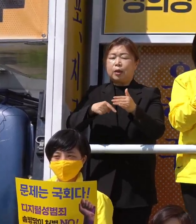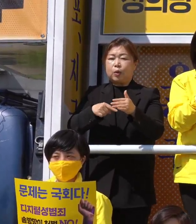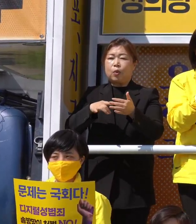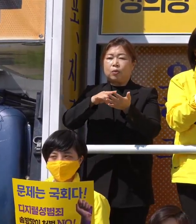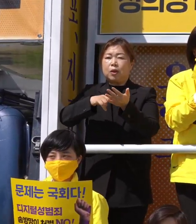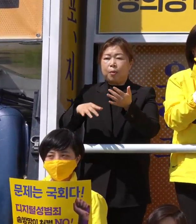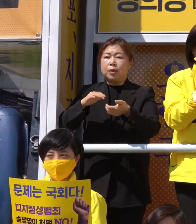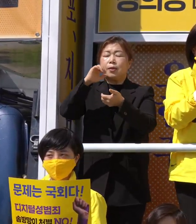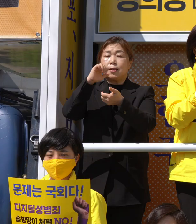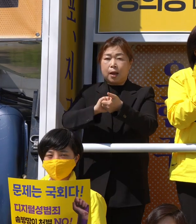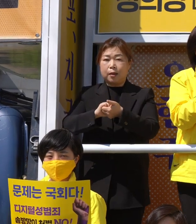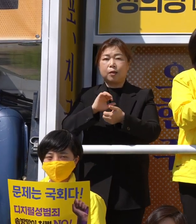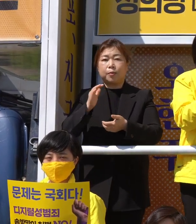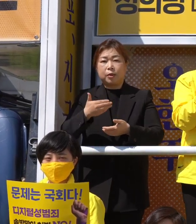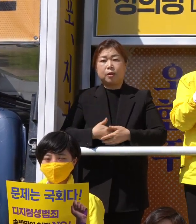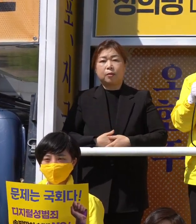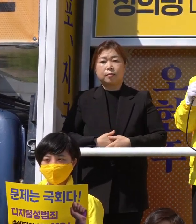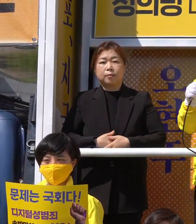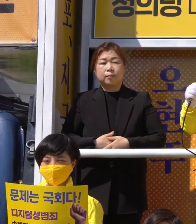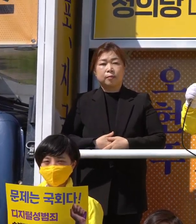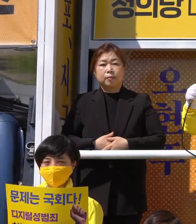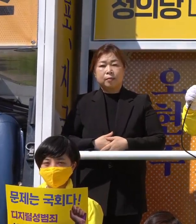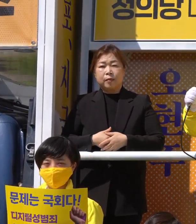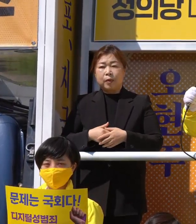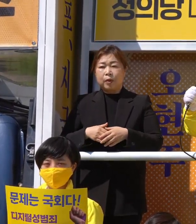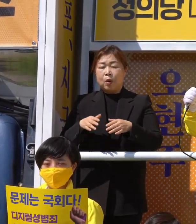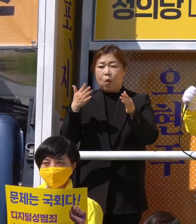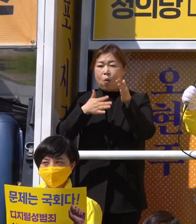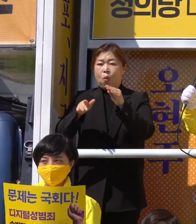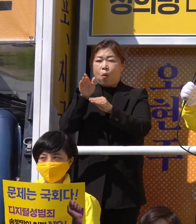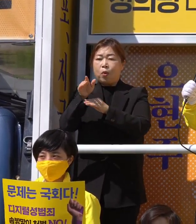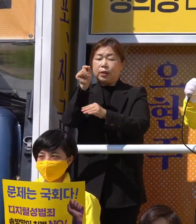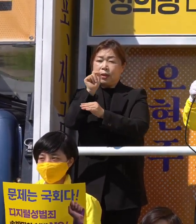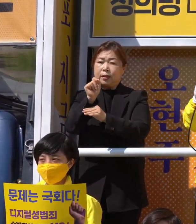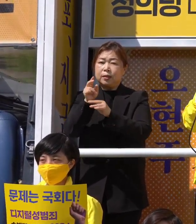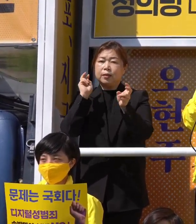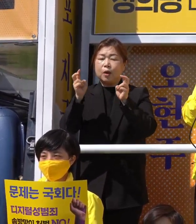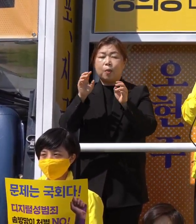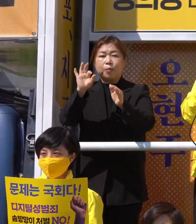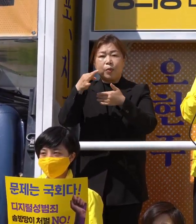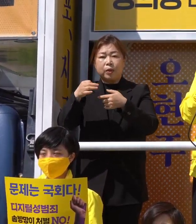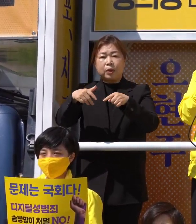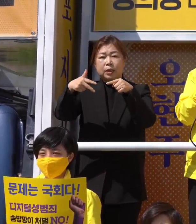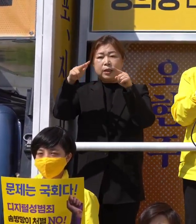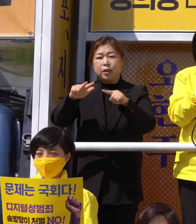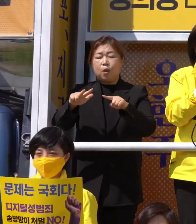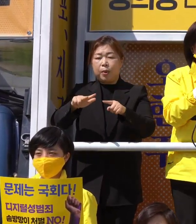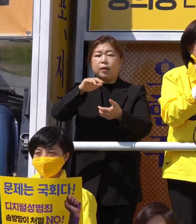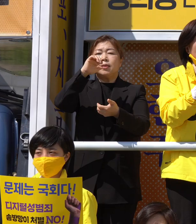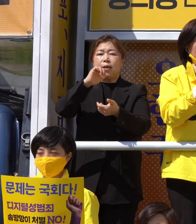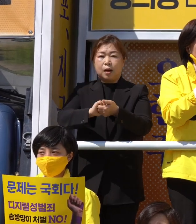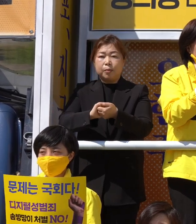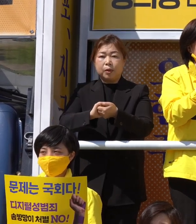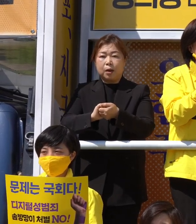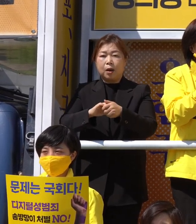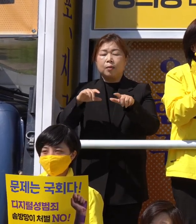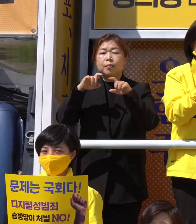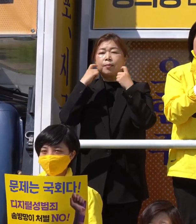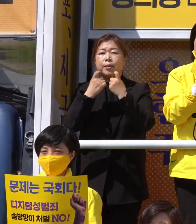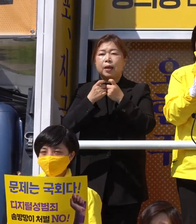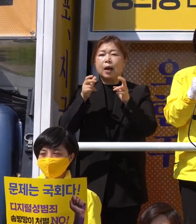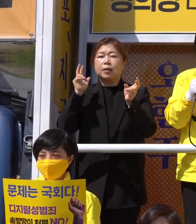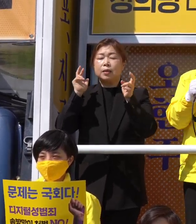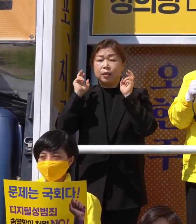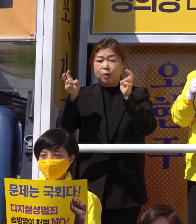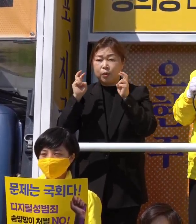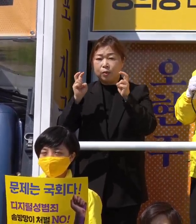합니다. 공기업 임원들 7배 이내로 제한합니다. 그리고 민간기업도